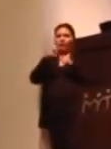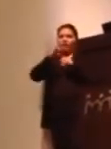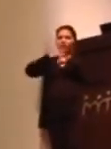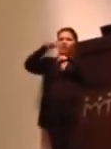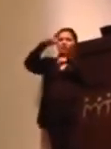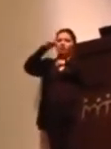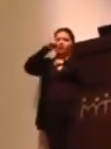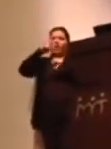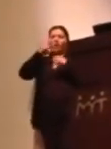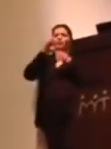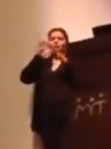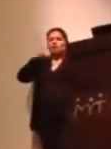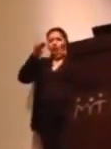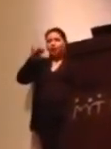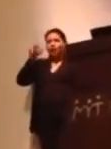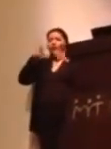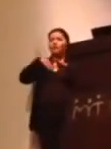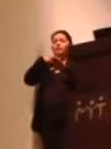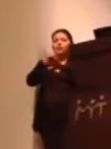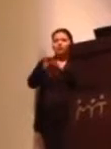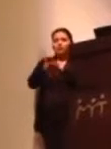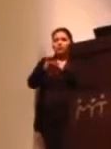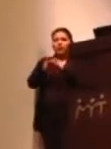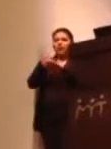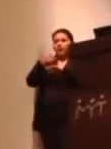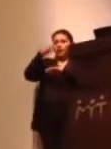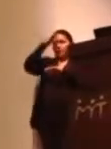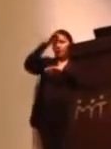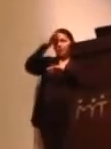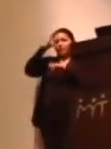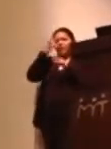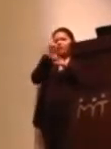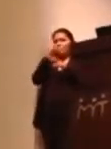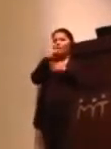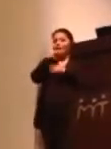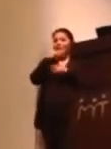de los baches en donde a veces nos caemos y pensamos que es TDAH.